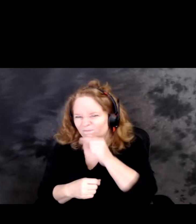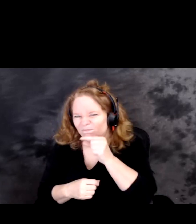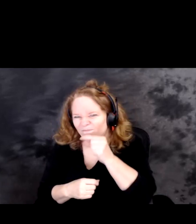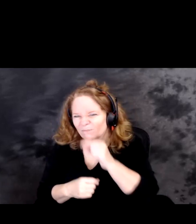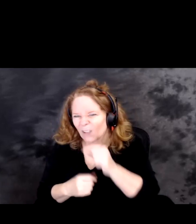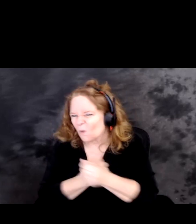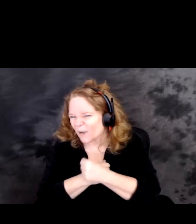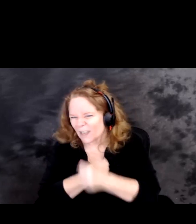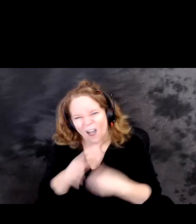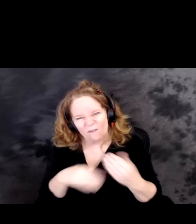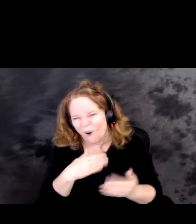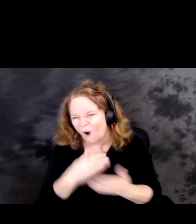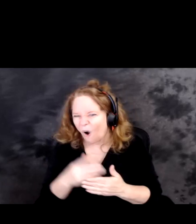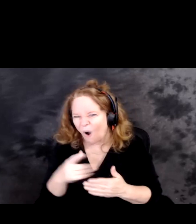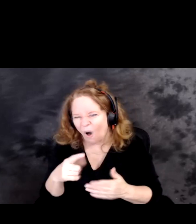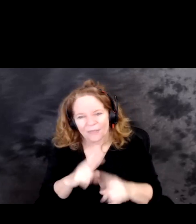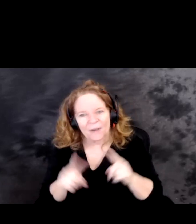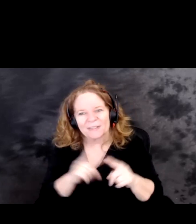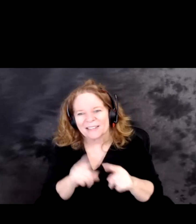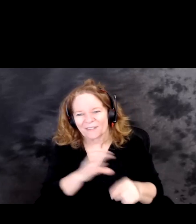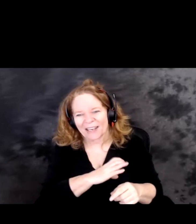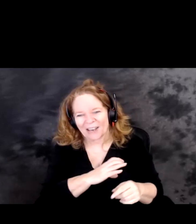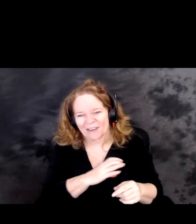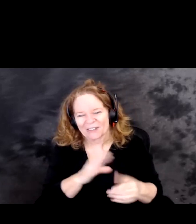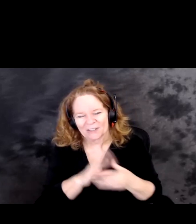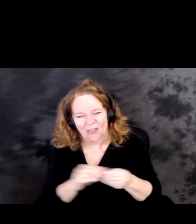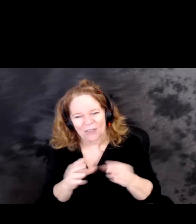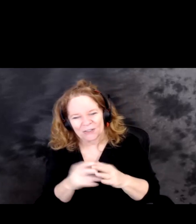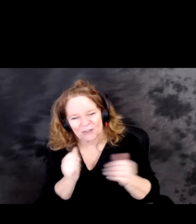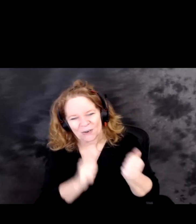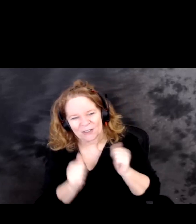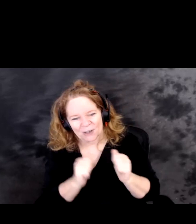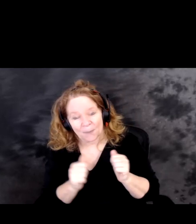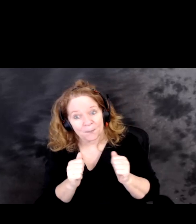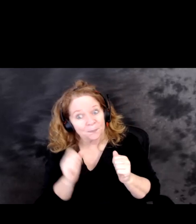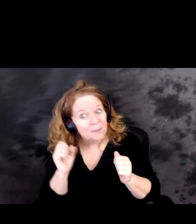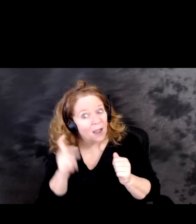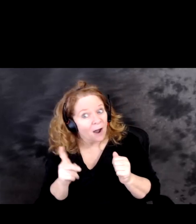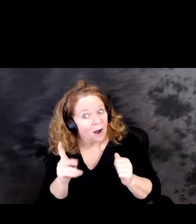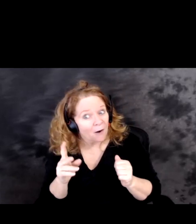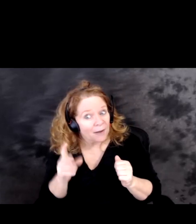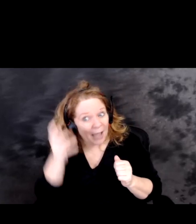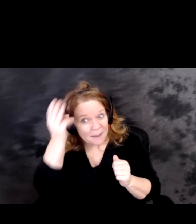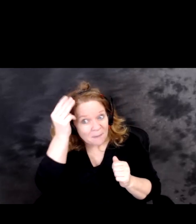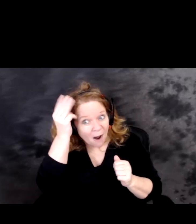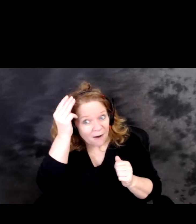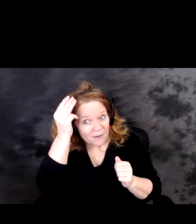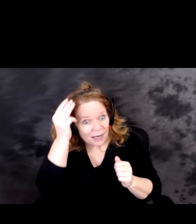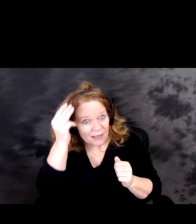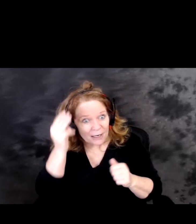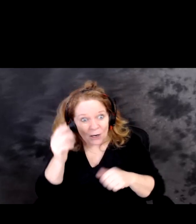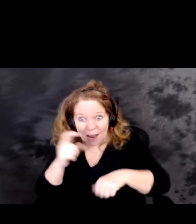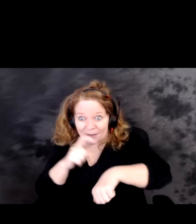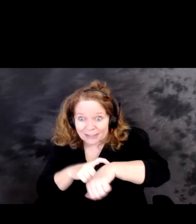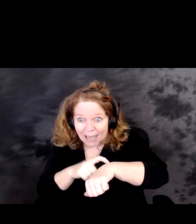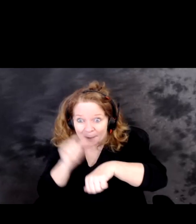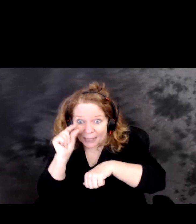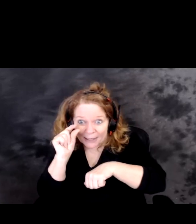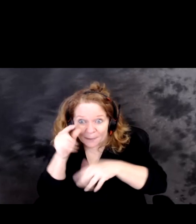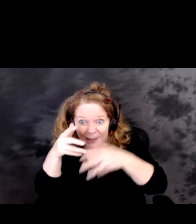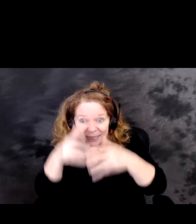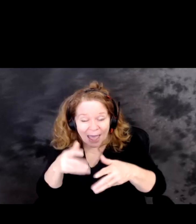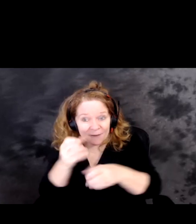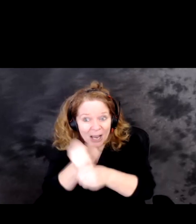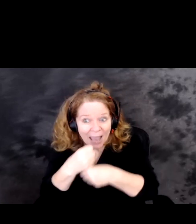Sí, Gwen y Gwen, Gwen, nos encantan todos los personajes en nuestra hora del cuento. Y tenemos un poquito